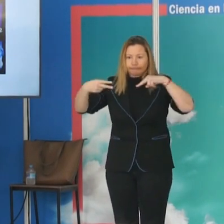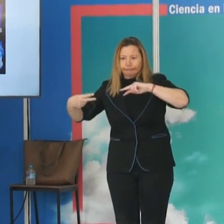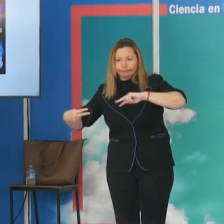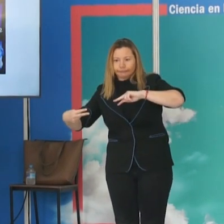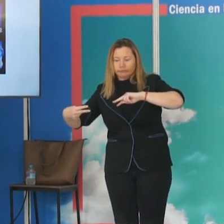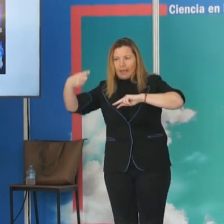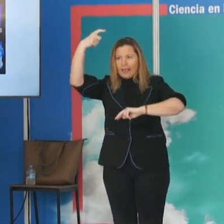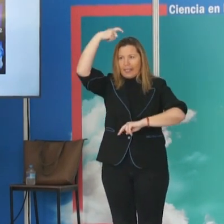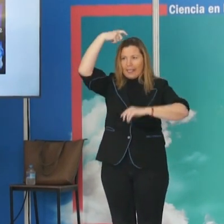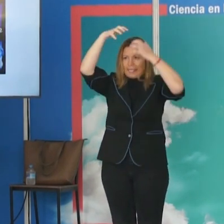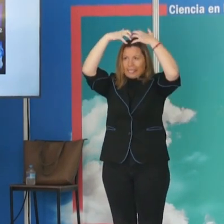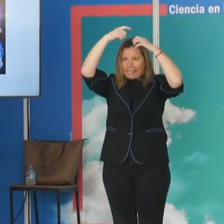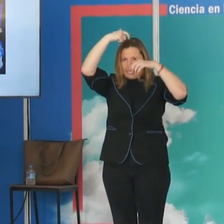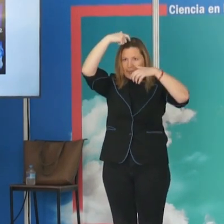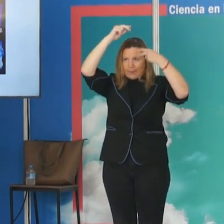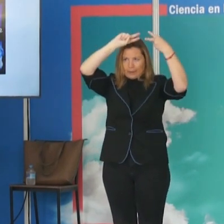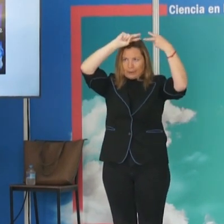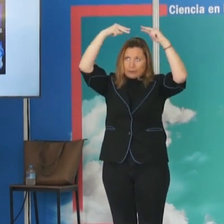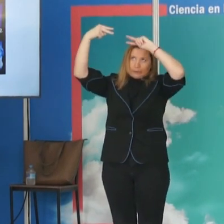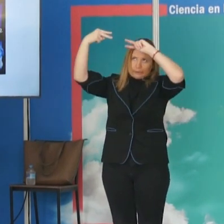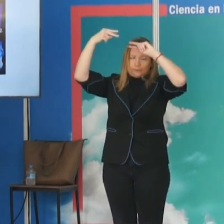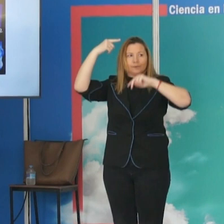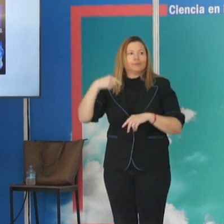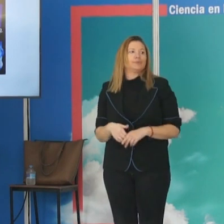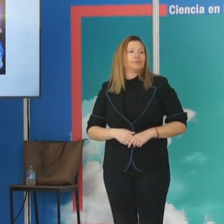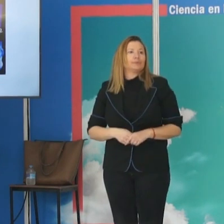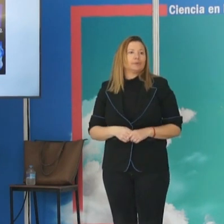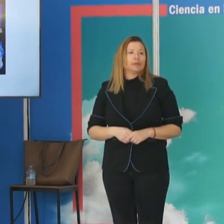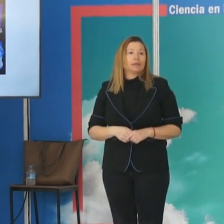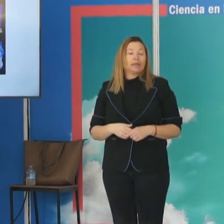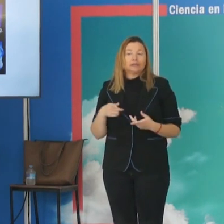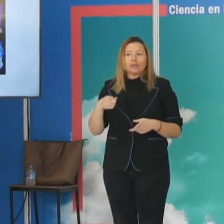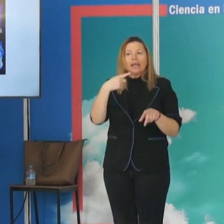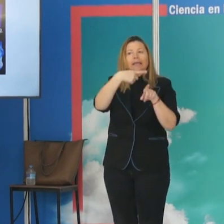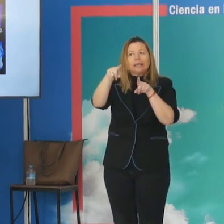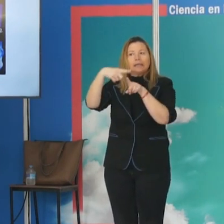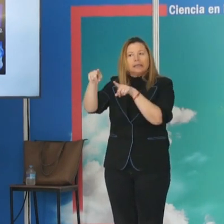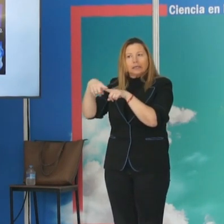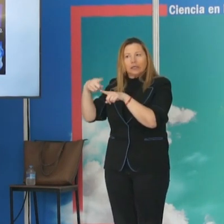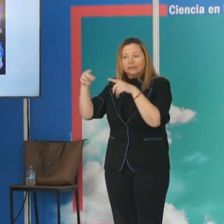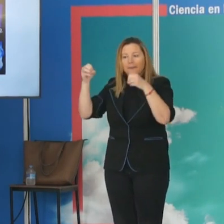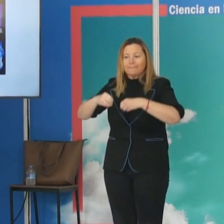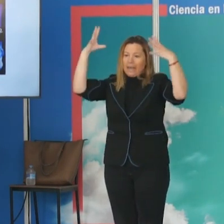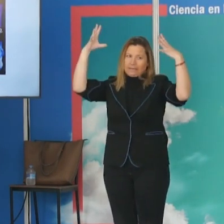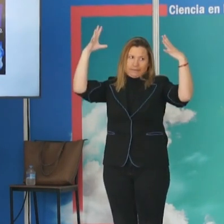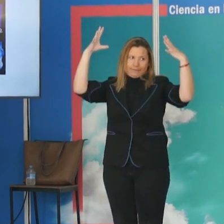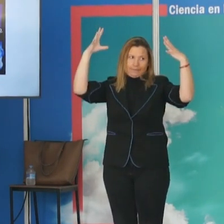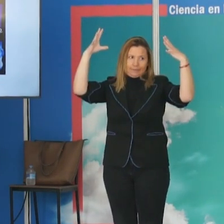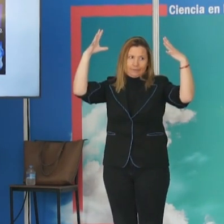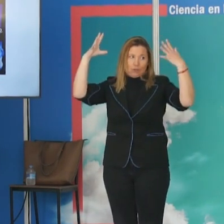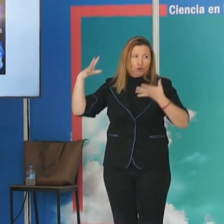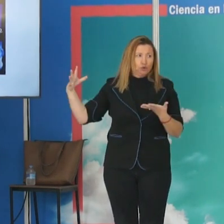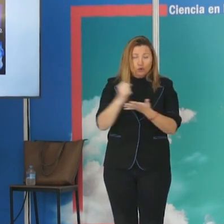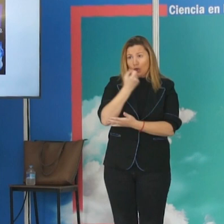sería nuestro cerebro, ¿vale? Pues entonces, ahí tenemos ya varias cosas que podemos considerar magia. Pues bien, todos